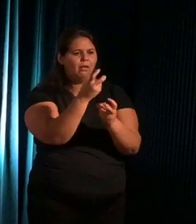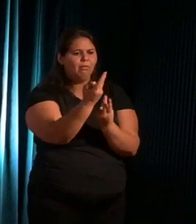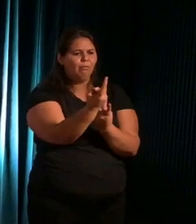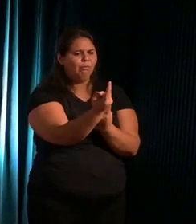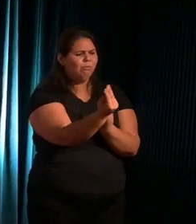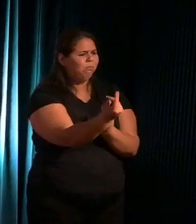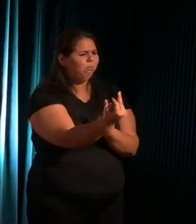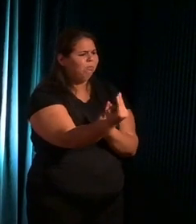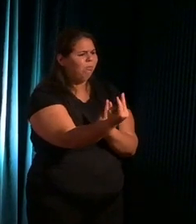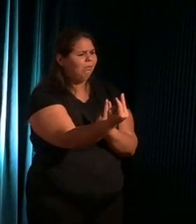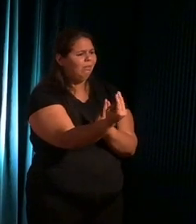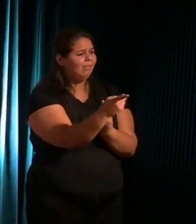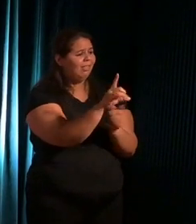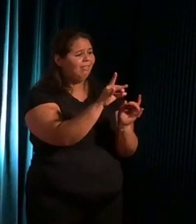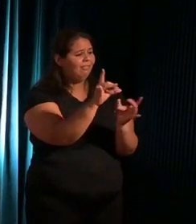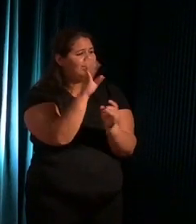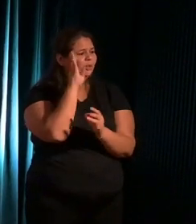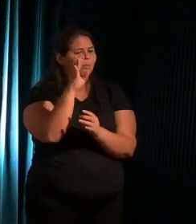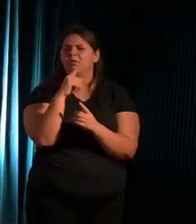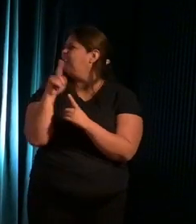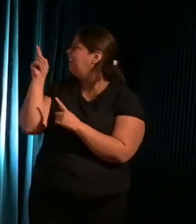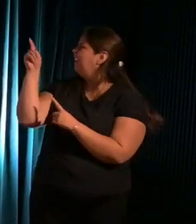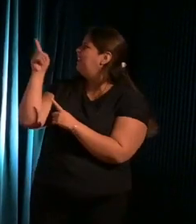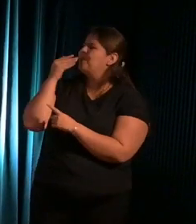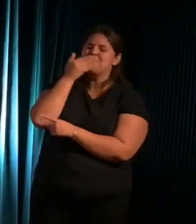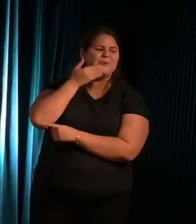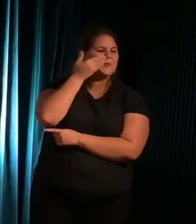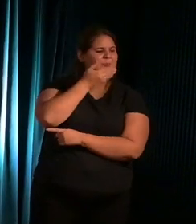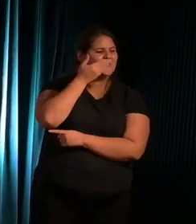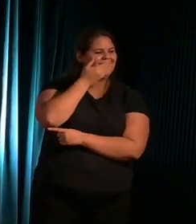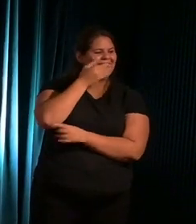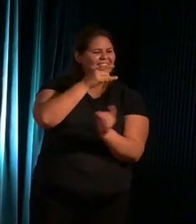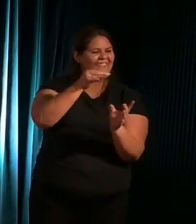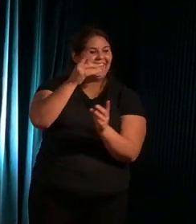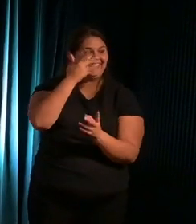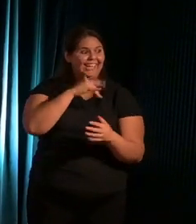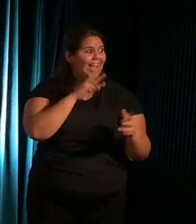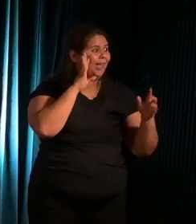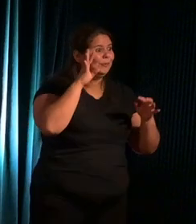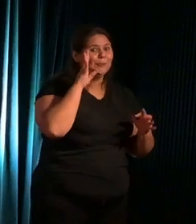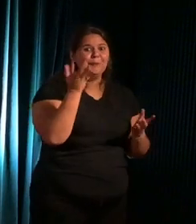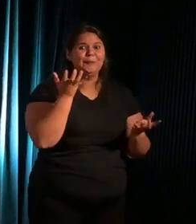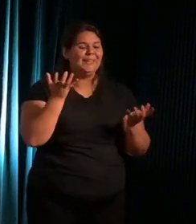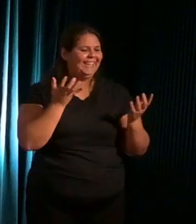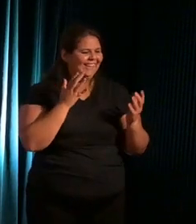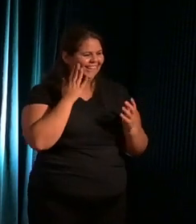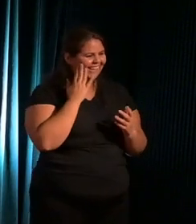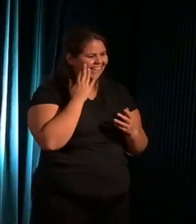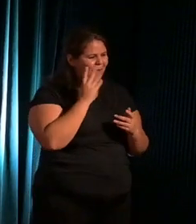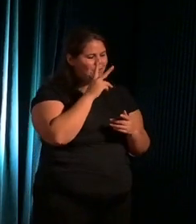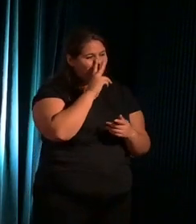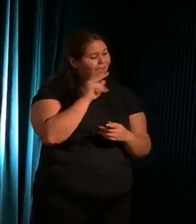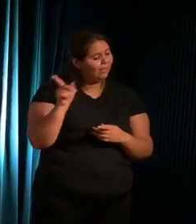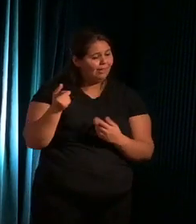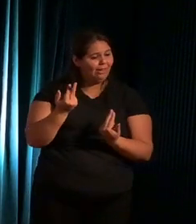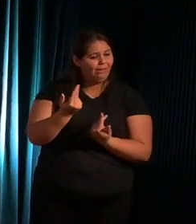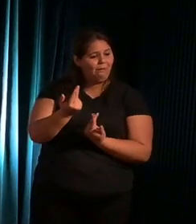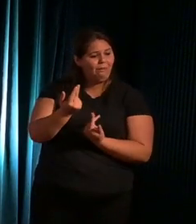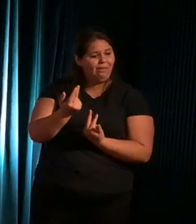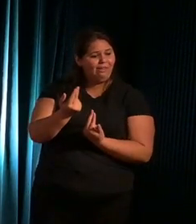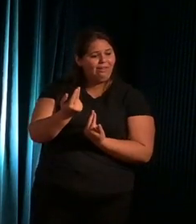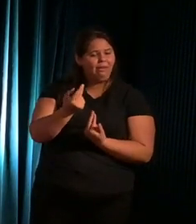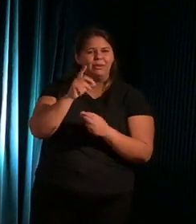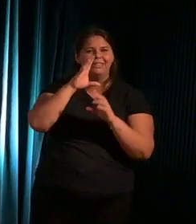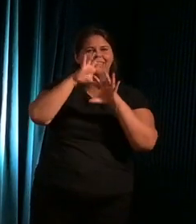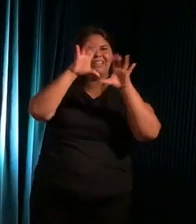sou um vendedor de sonhos. Ali, adocicados, algodões, num trajeto de céu azul, não,